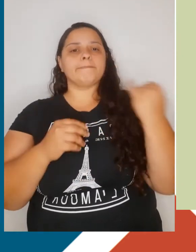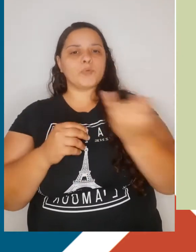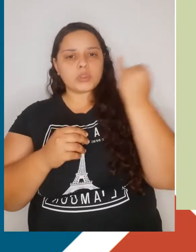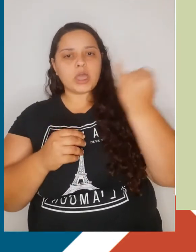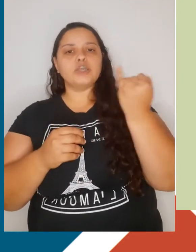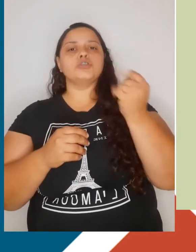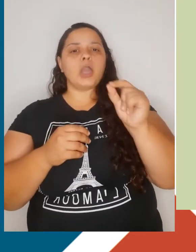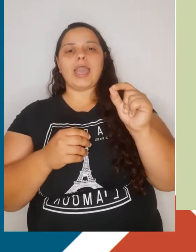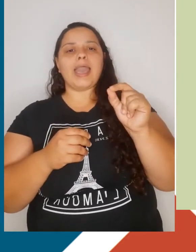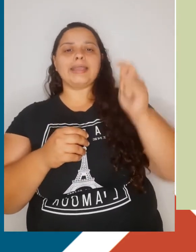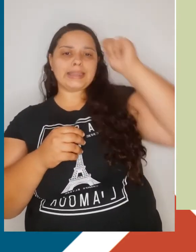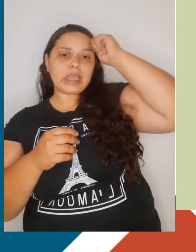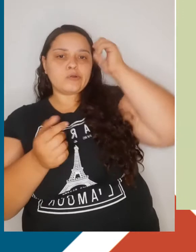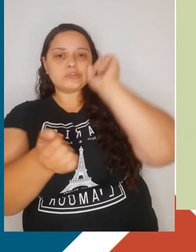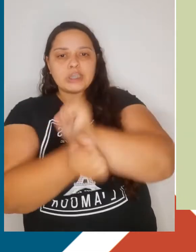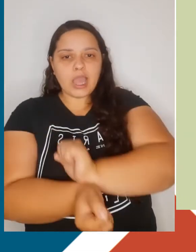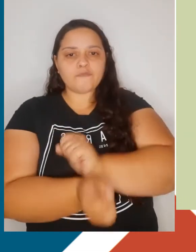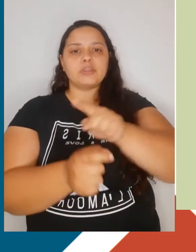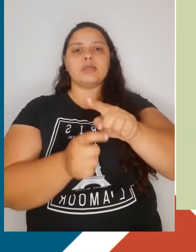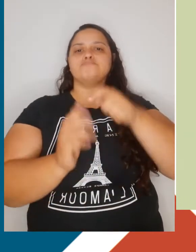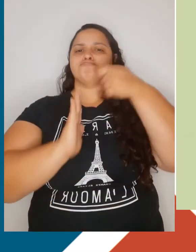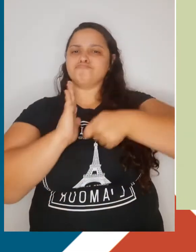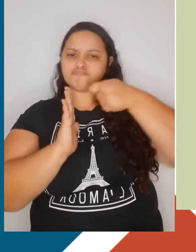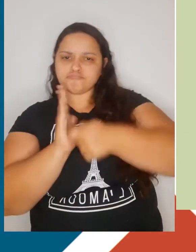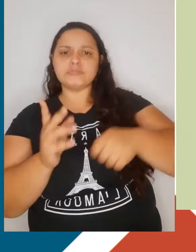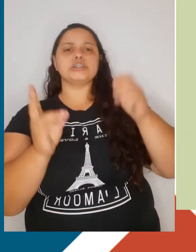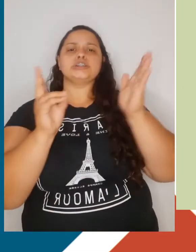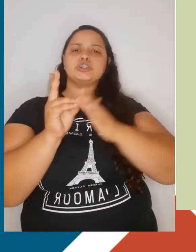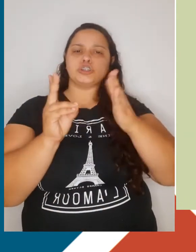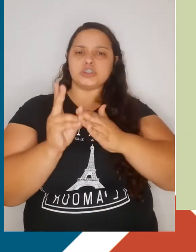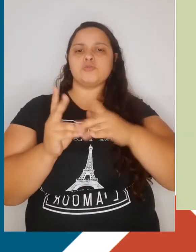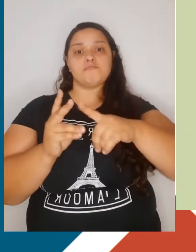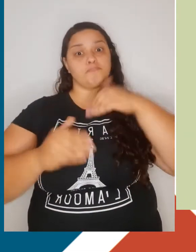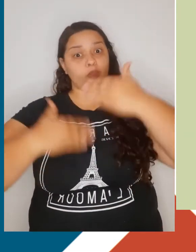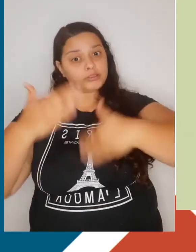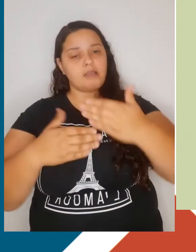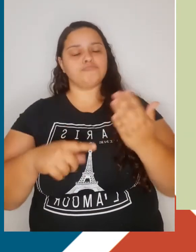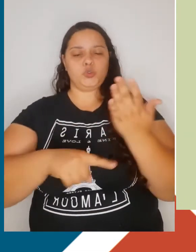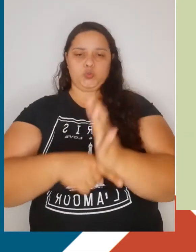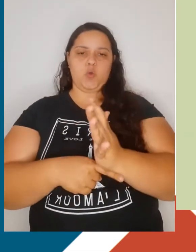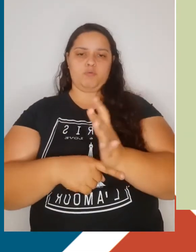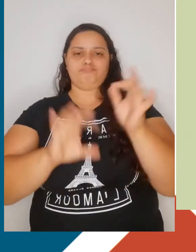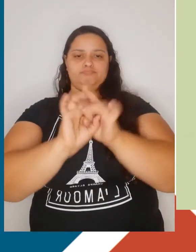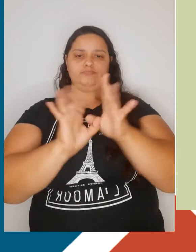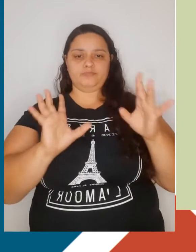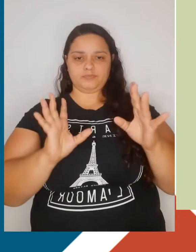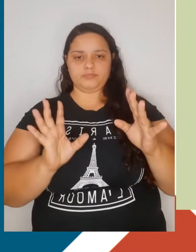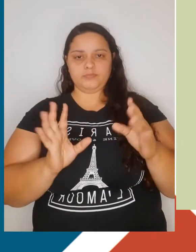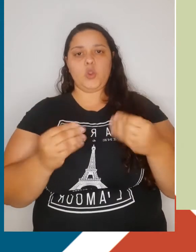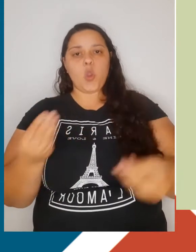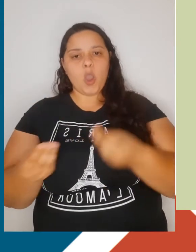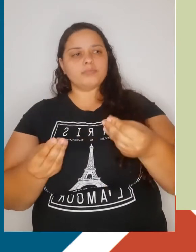a participação de indígenas, negros escravizados e libertos nos processos de independência. Ou